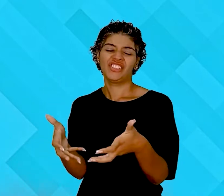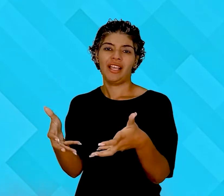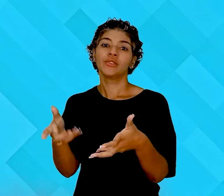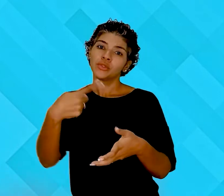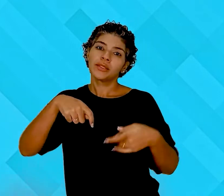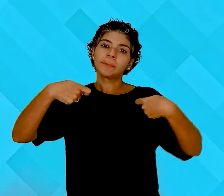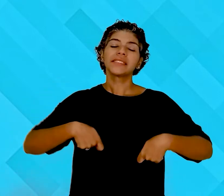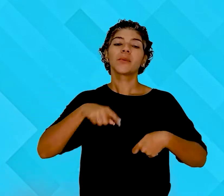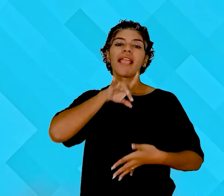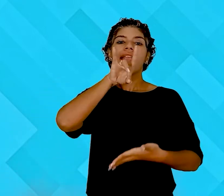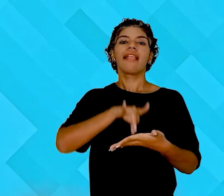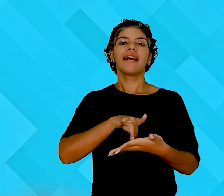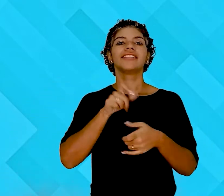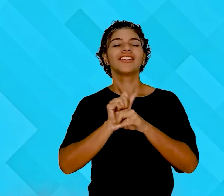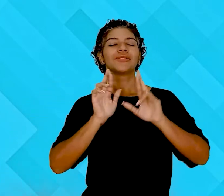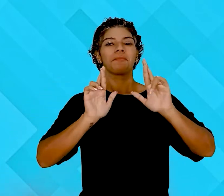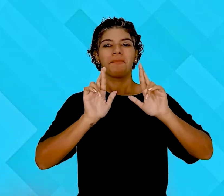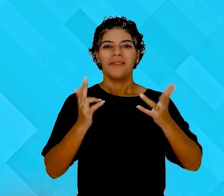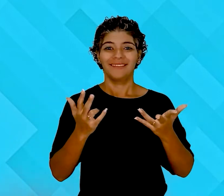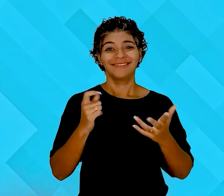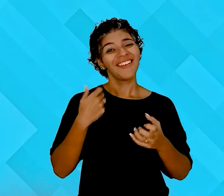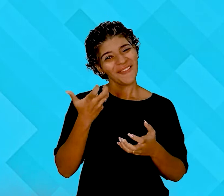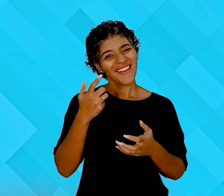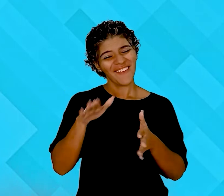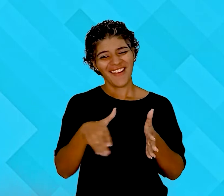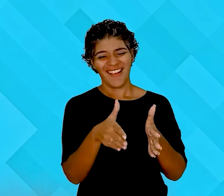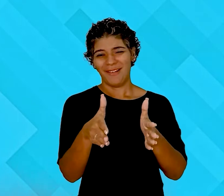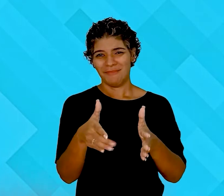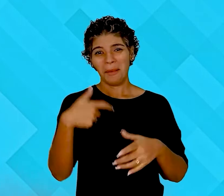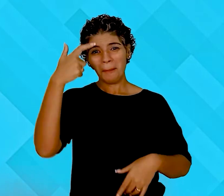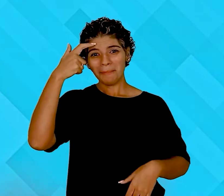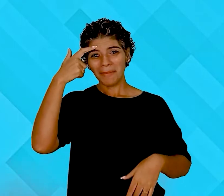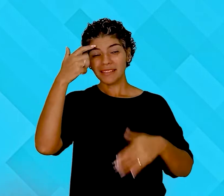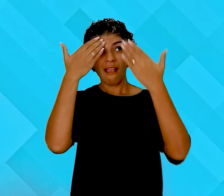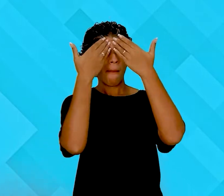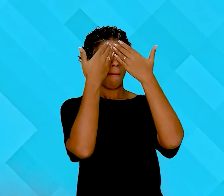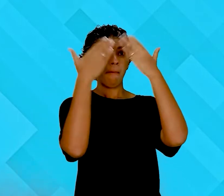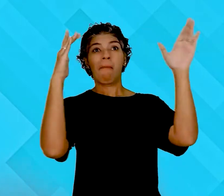porque estourar bolha, gente, é muito difícil. Eu adoraria poder dizer aqui que a gente tem formas.